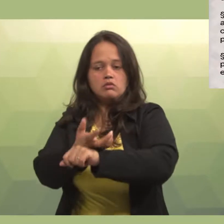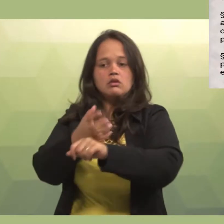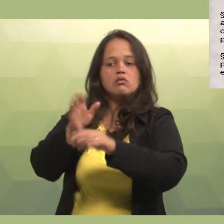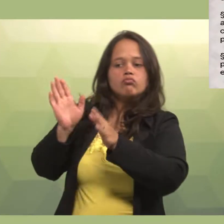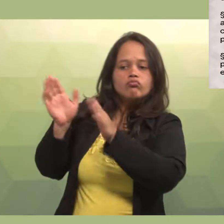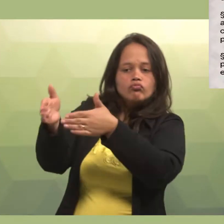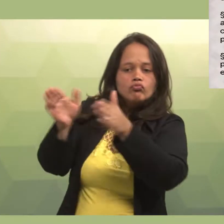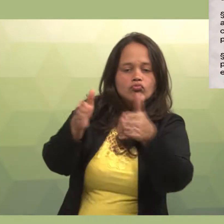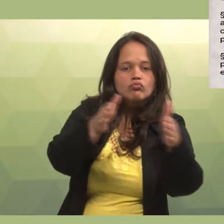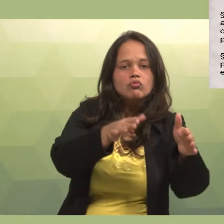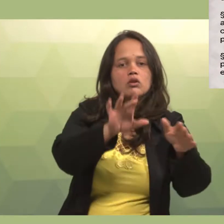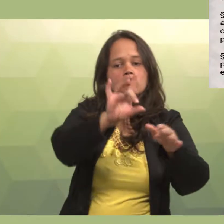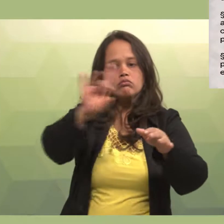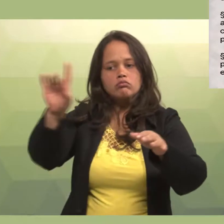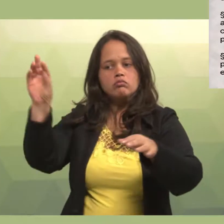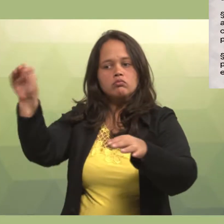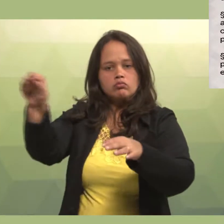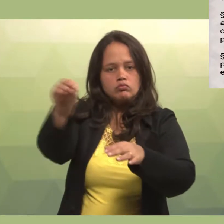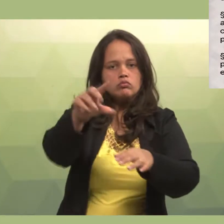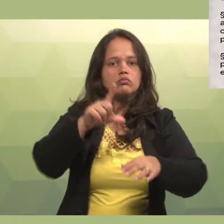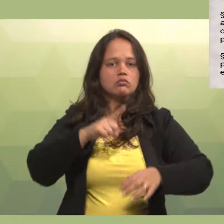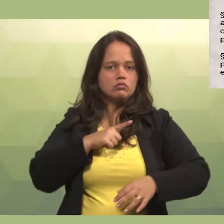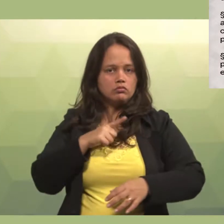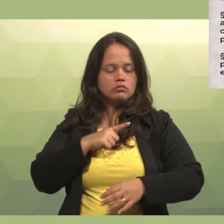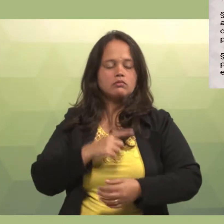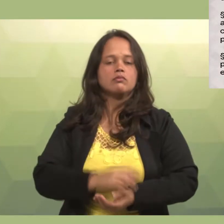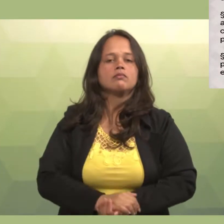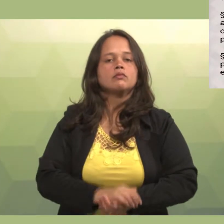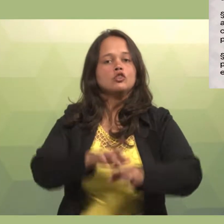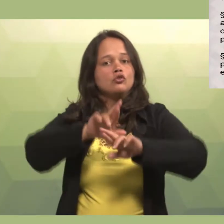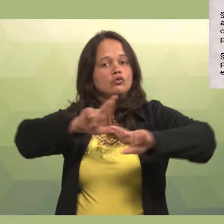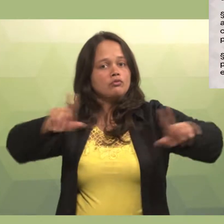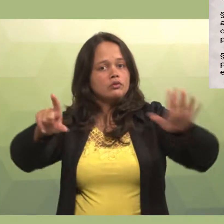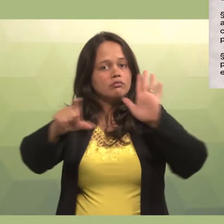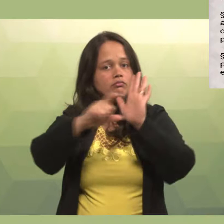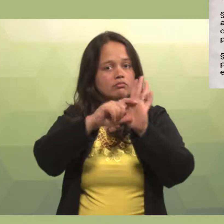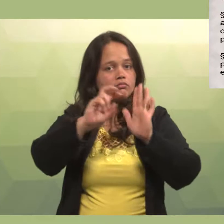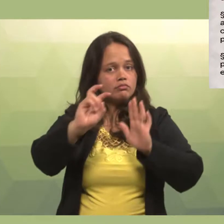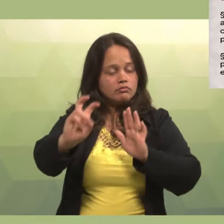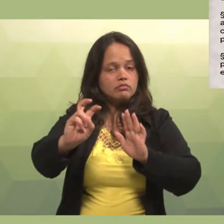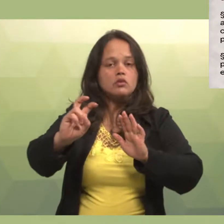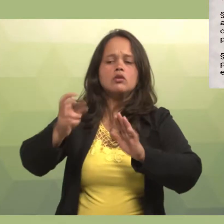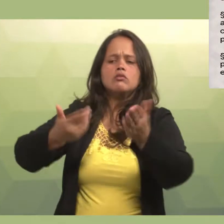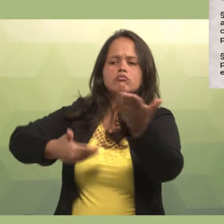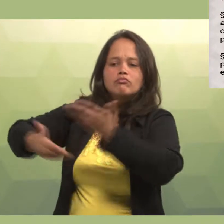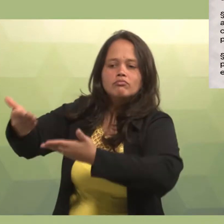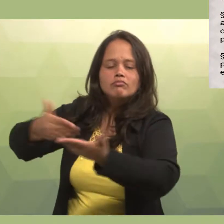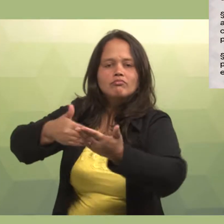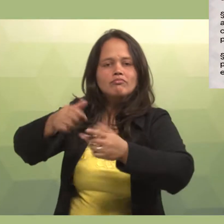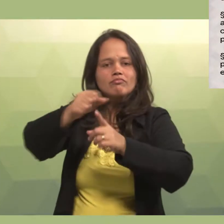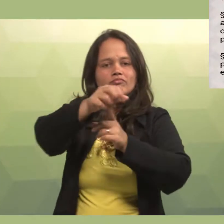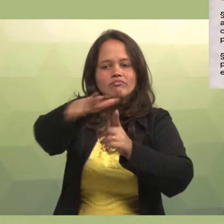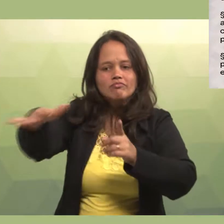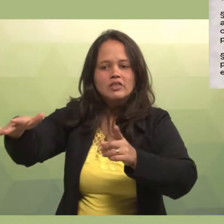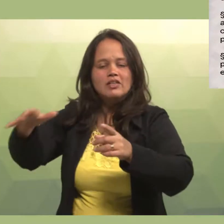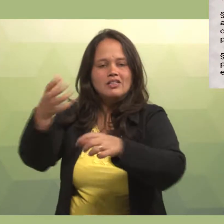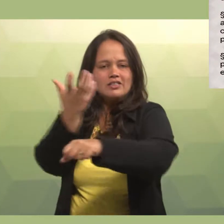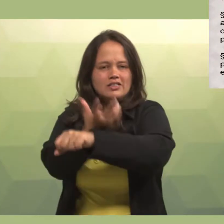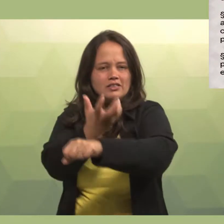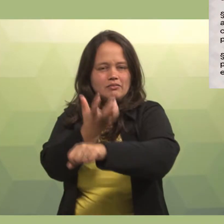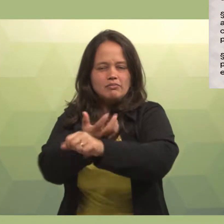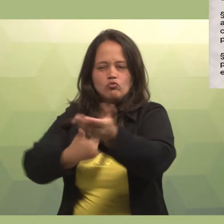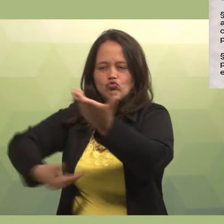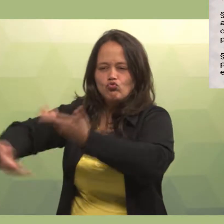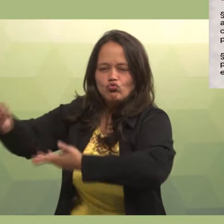todas elas. Diferenciando no parágrafo 5º a transversalidade da interdisciplinaridade, afirmando